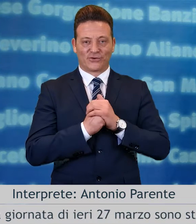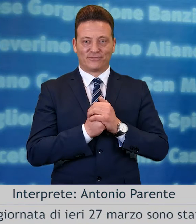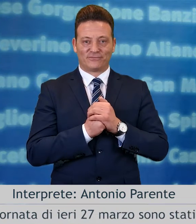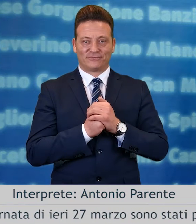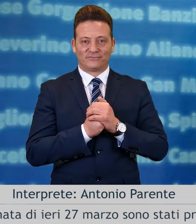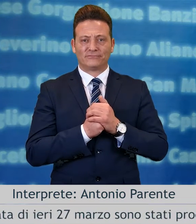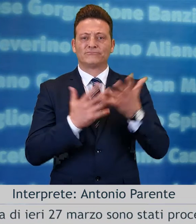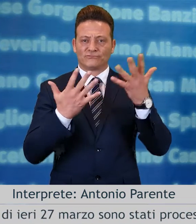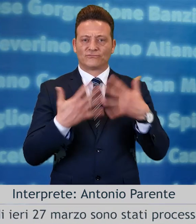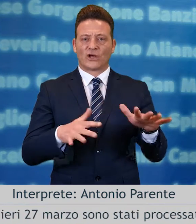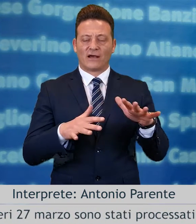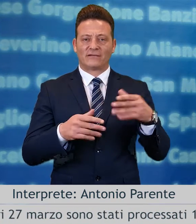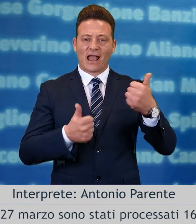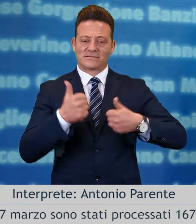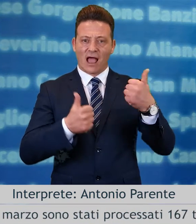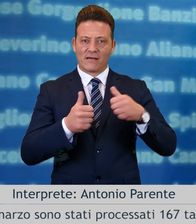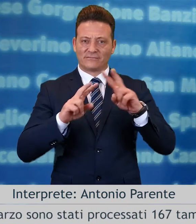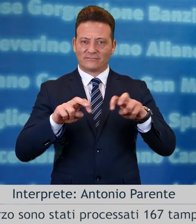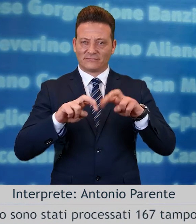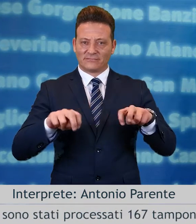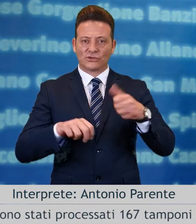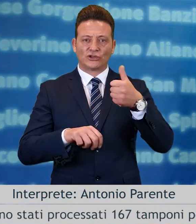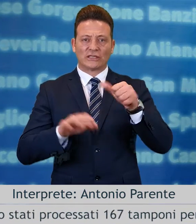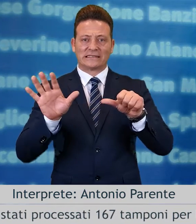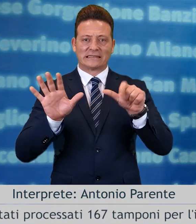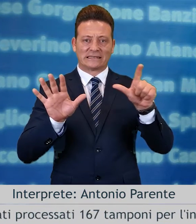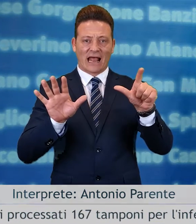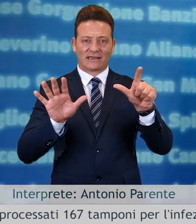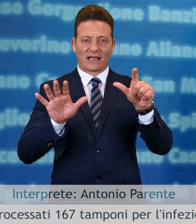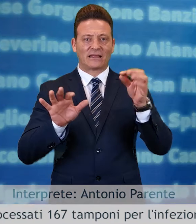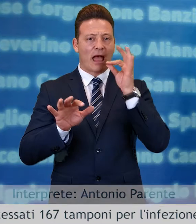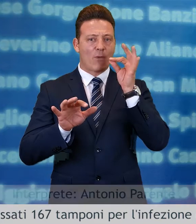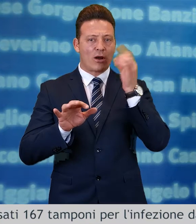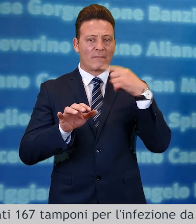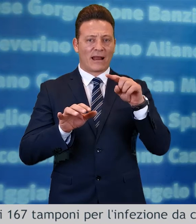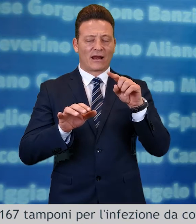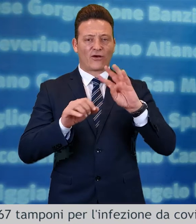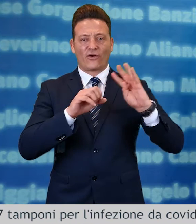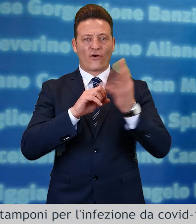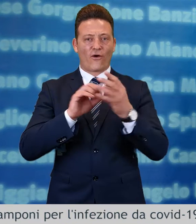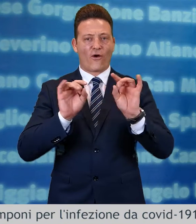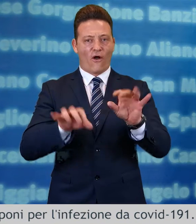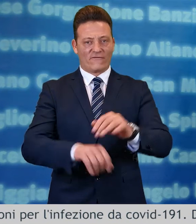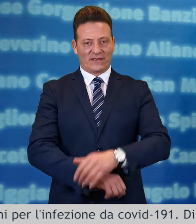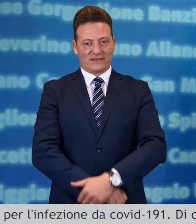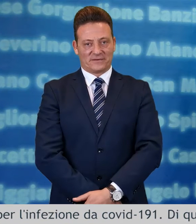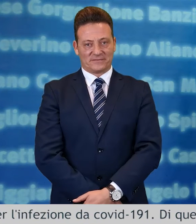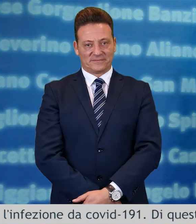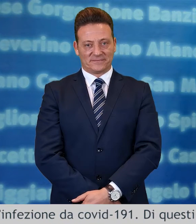sono stati processati 167 tamponi per l'infezione da covic